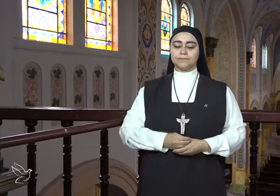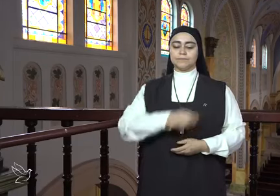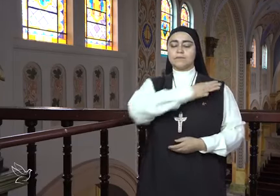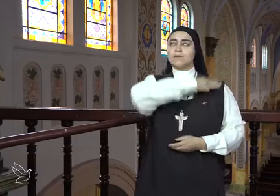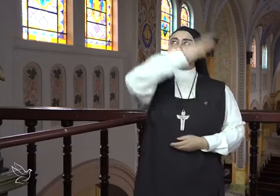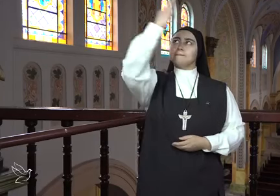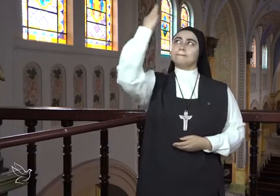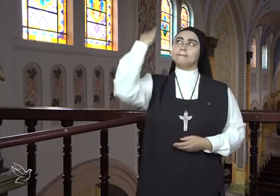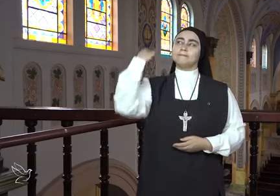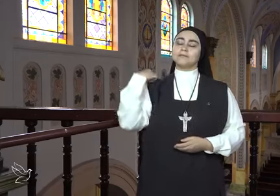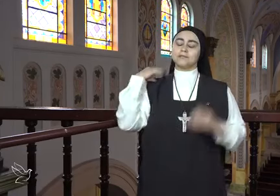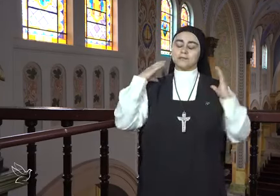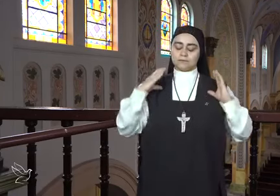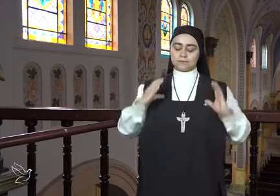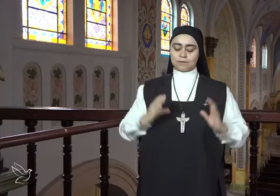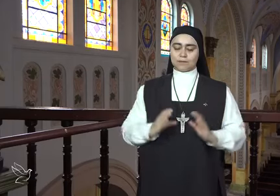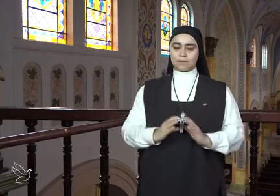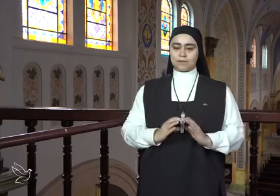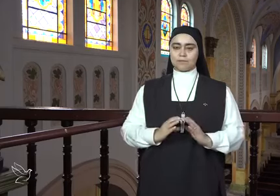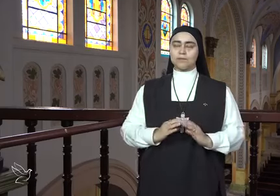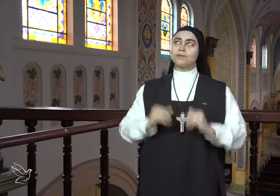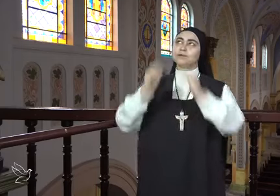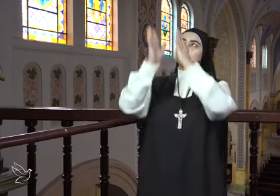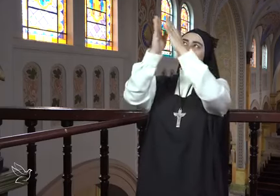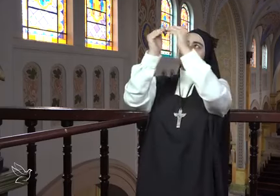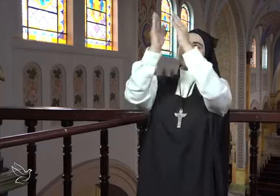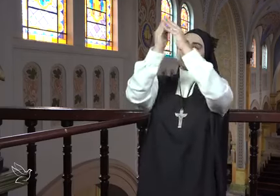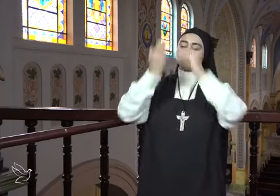Nossa Senhora do Carmo, rogai por nós.